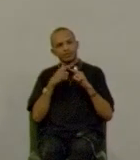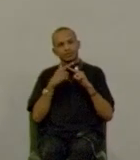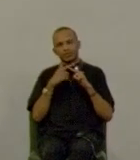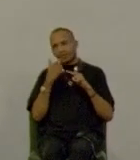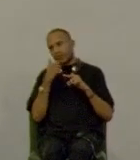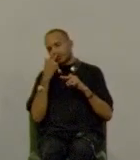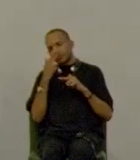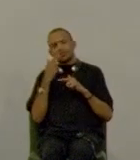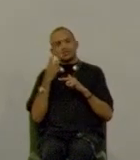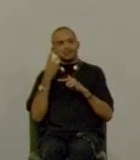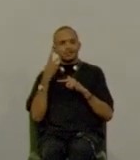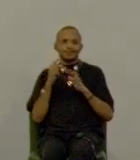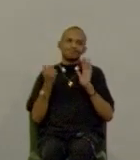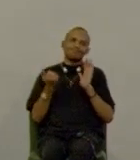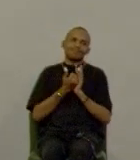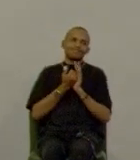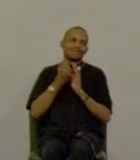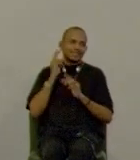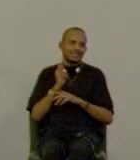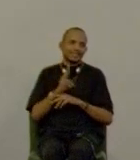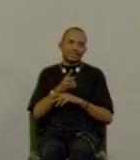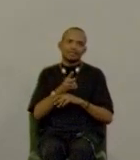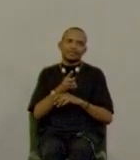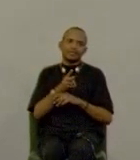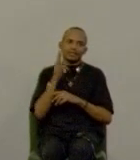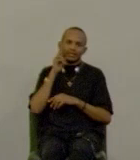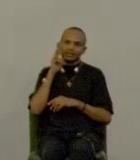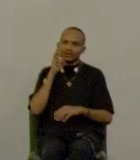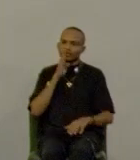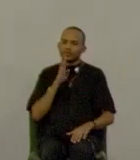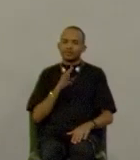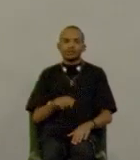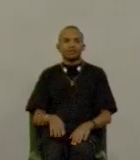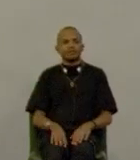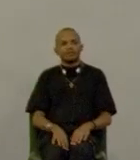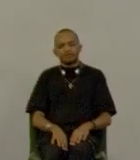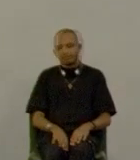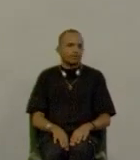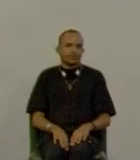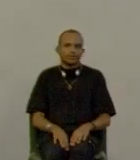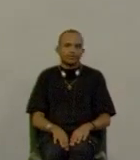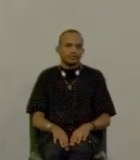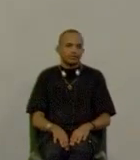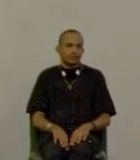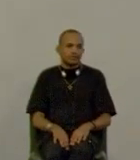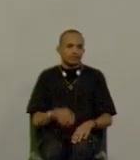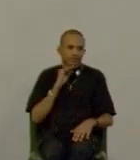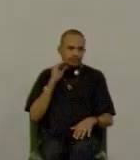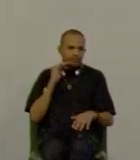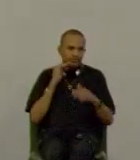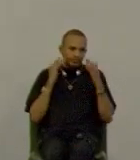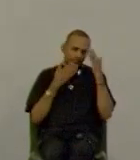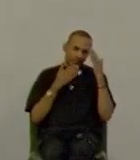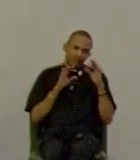que isso é o que marca recorrentemente a história do Brasil, né? Muito obrigada, primeiro,